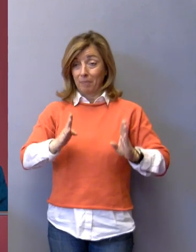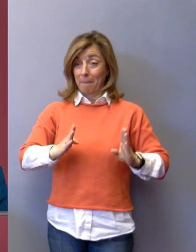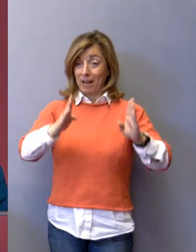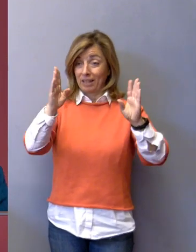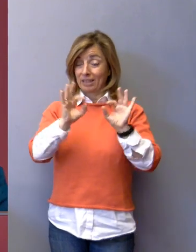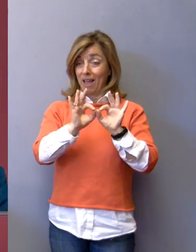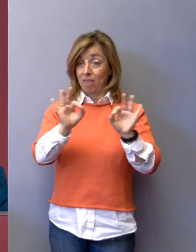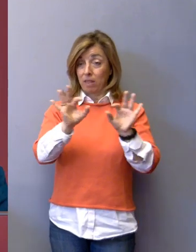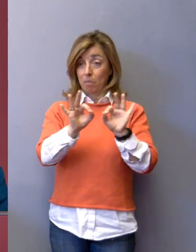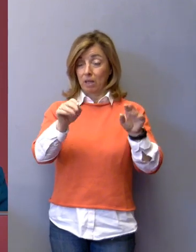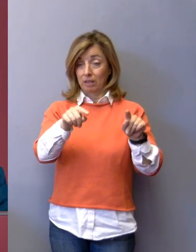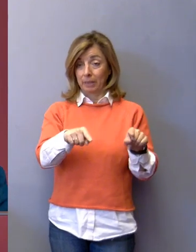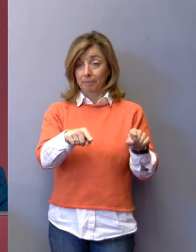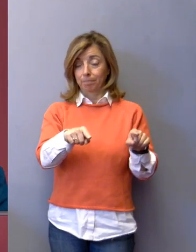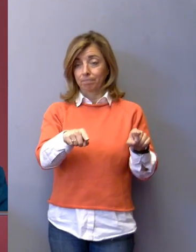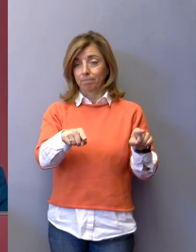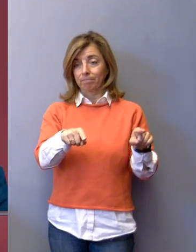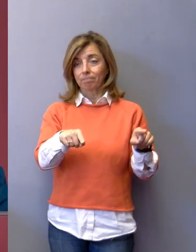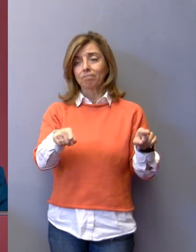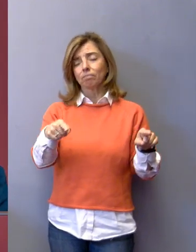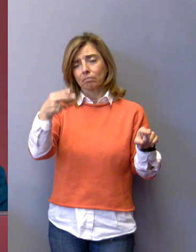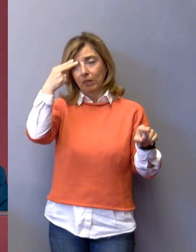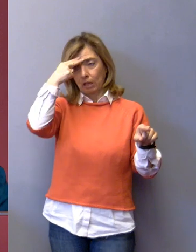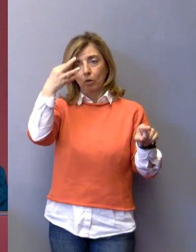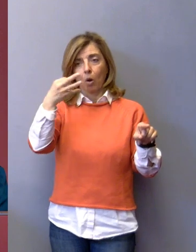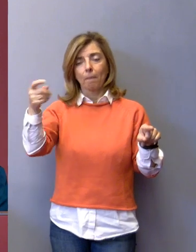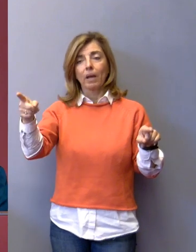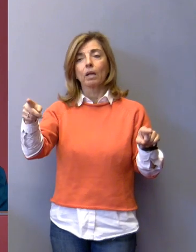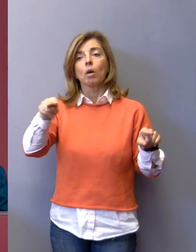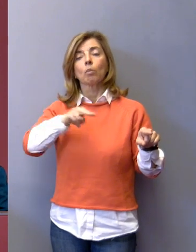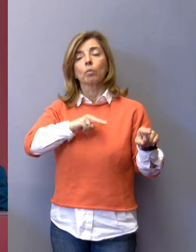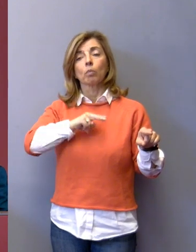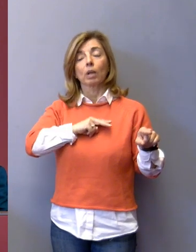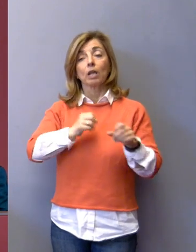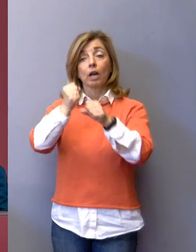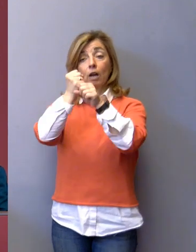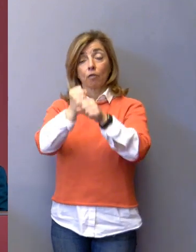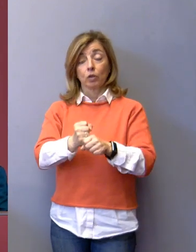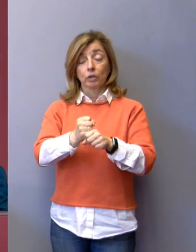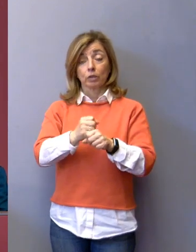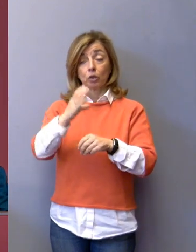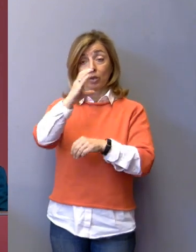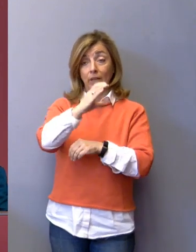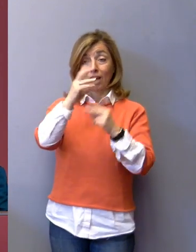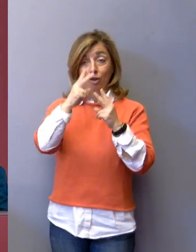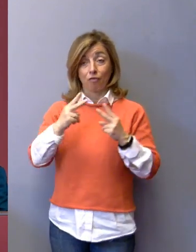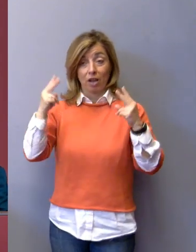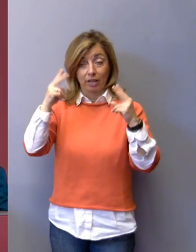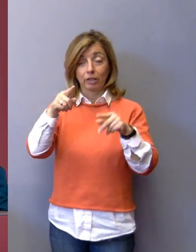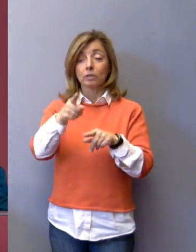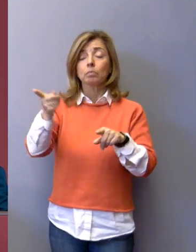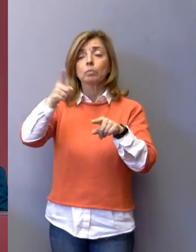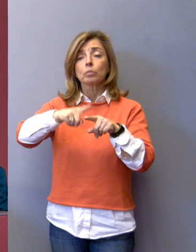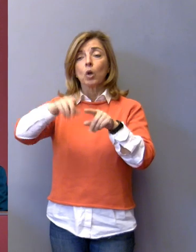liberty che come ricorda bene in questo momento proprietà della fondazione Carlo Felice e poi la villa superiore che